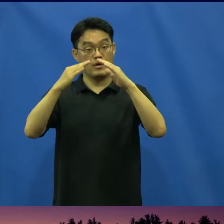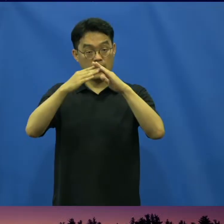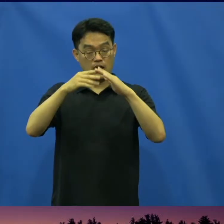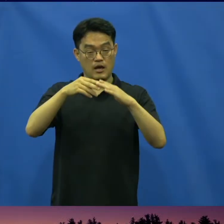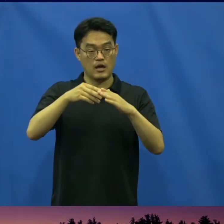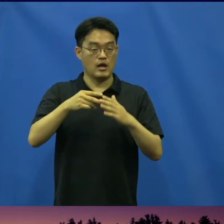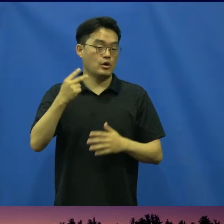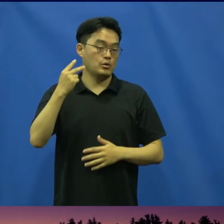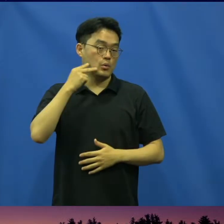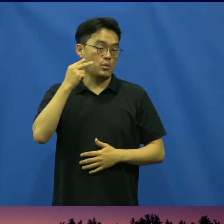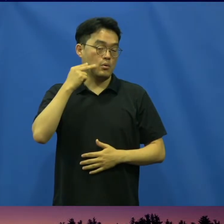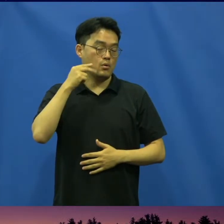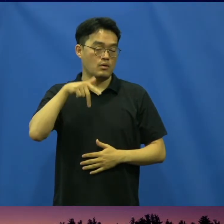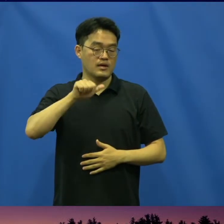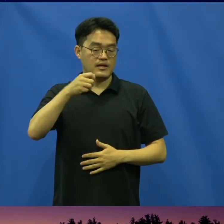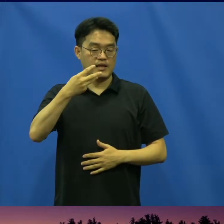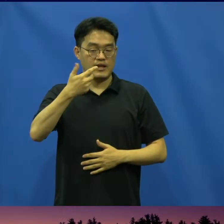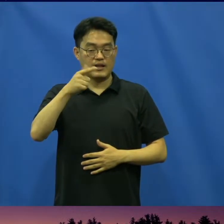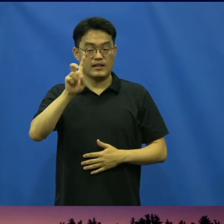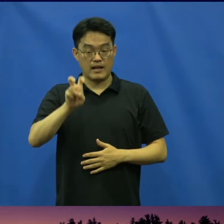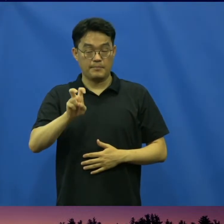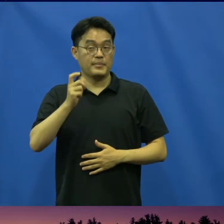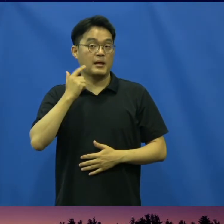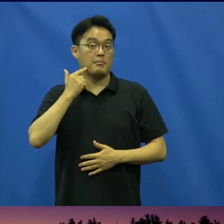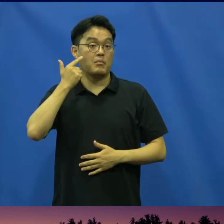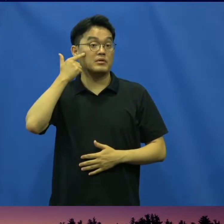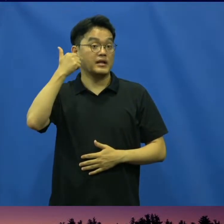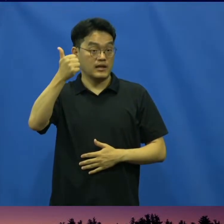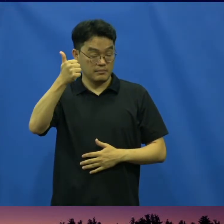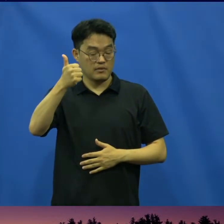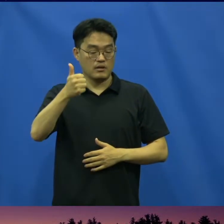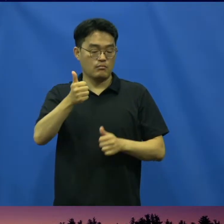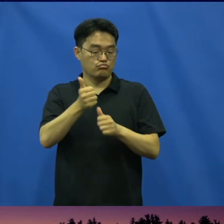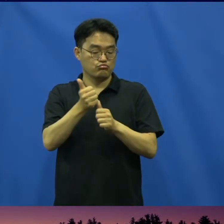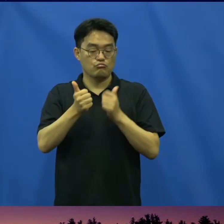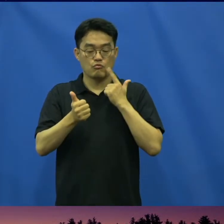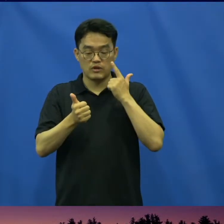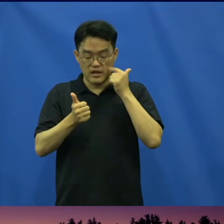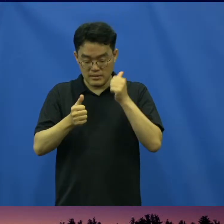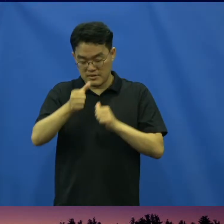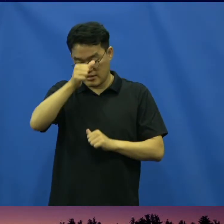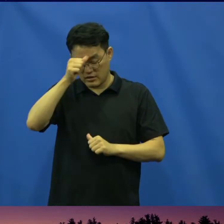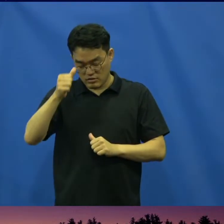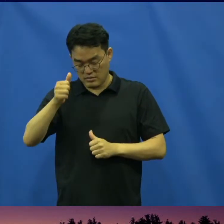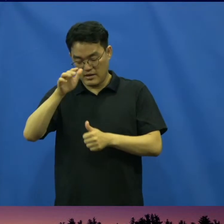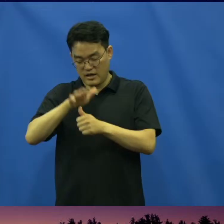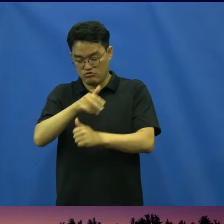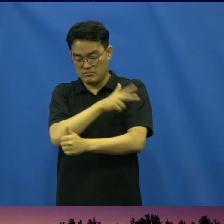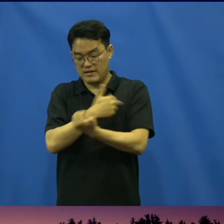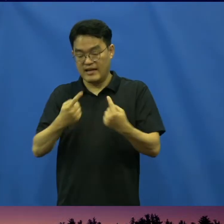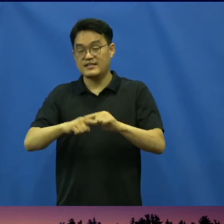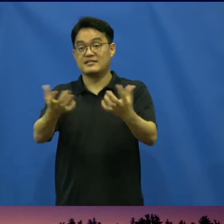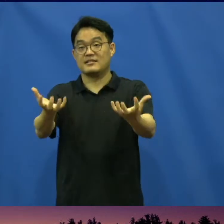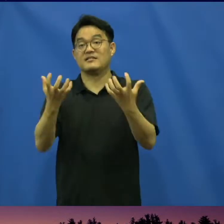목사님, 담임 목사님 되셔서 부목사님, 장로님들, 안수집사님 등과 함께 왔습니다. 손 한 번 들어주십니다. 네,